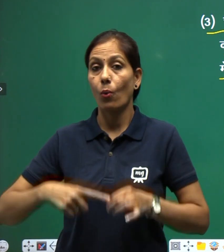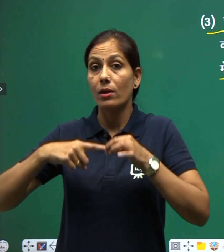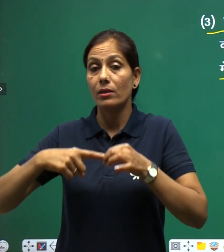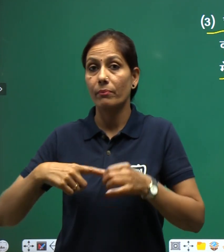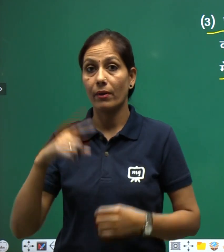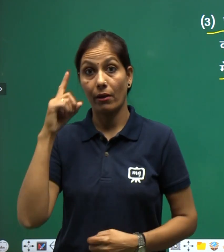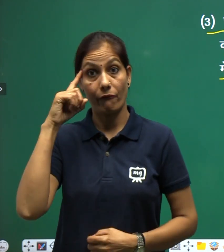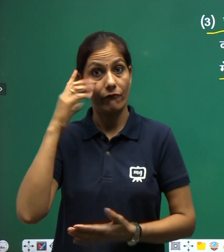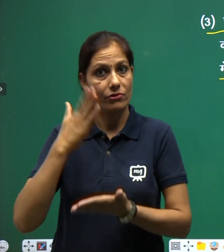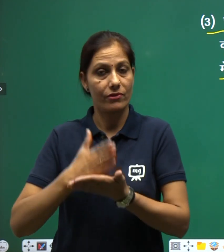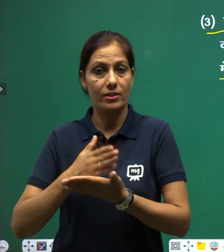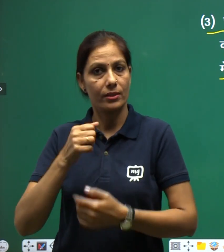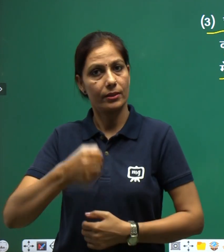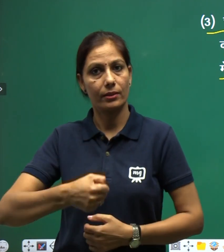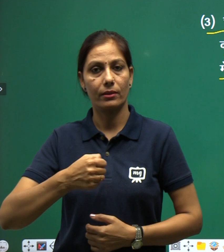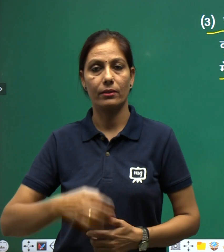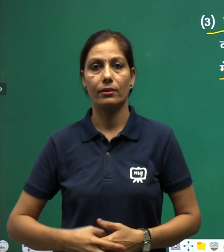विश्वास रखते थे।